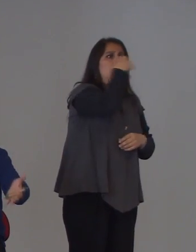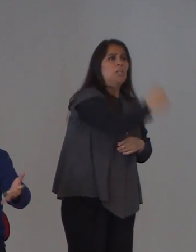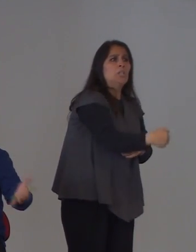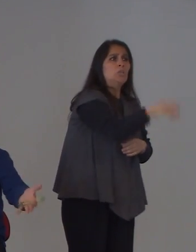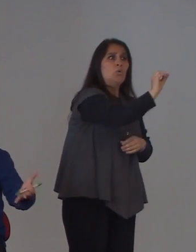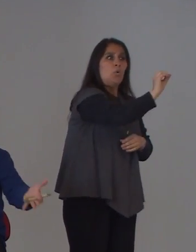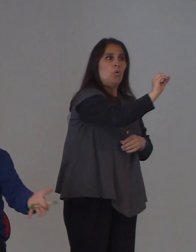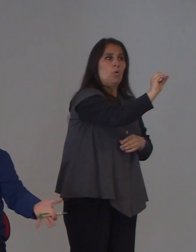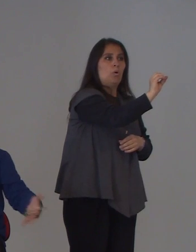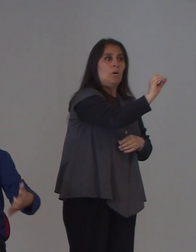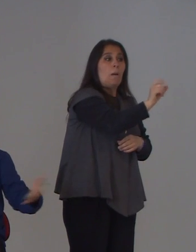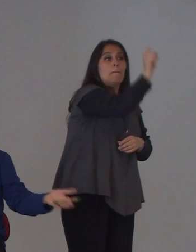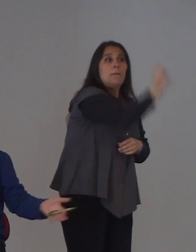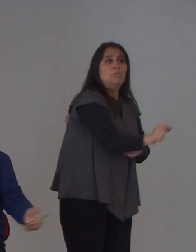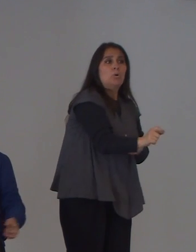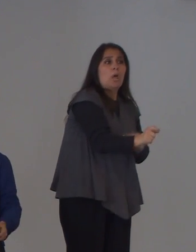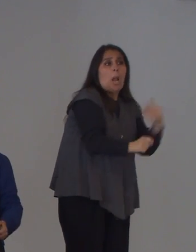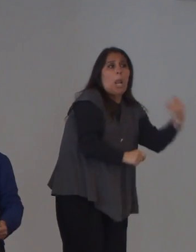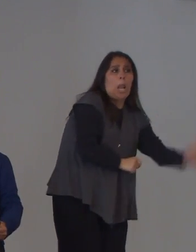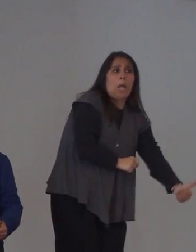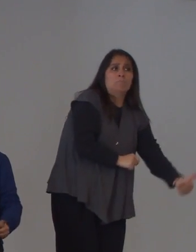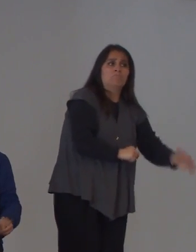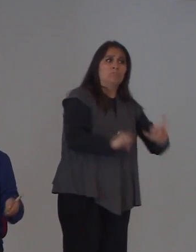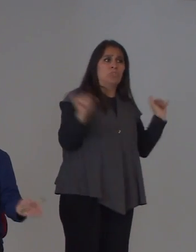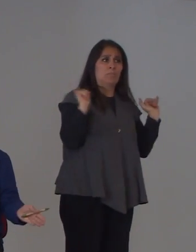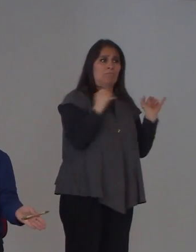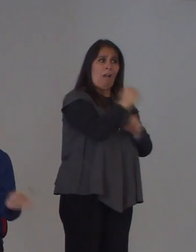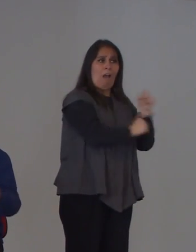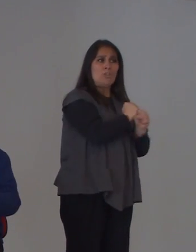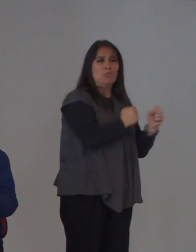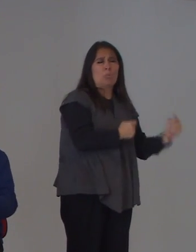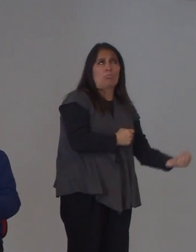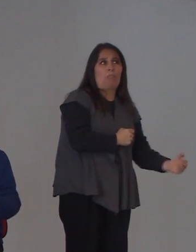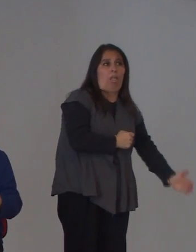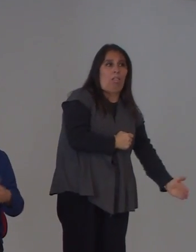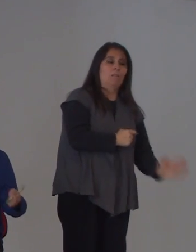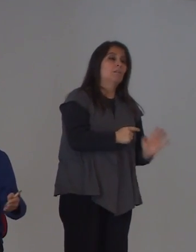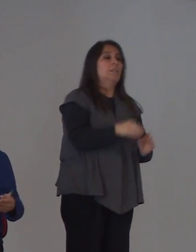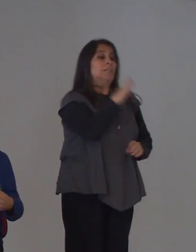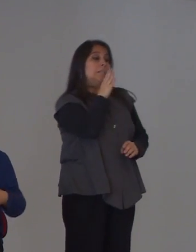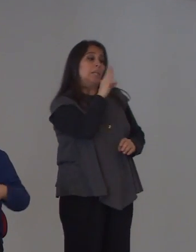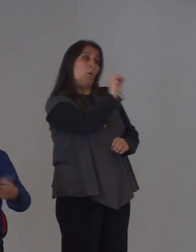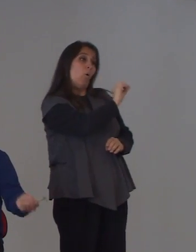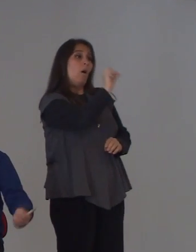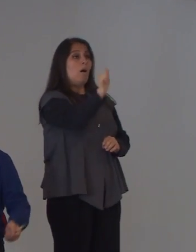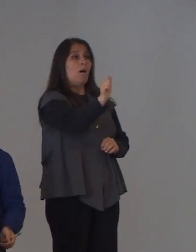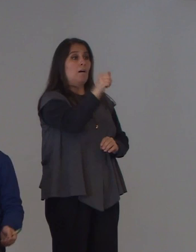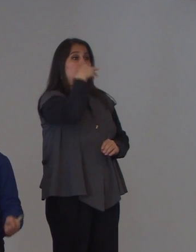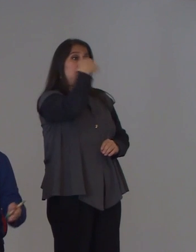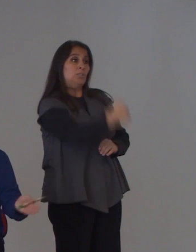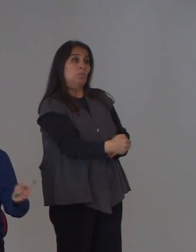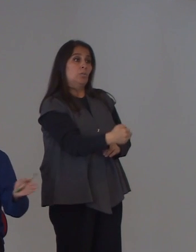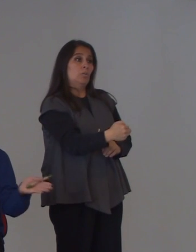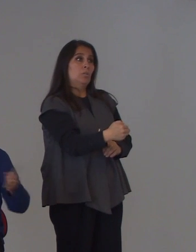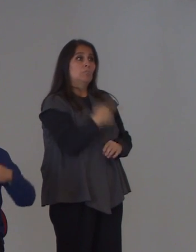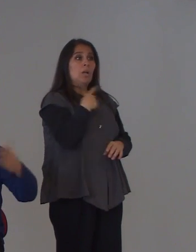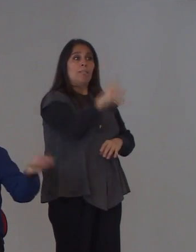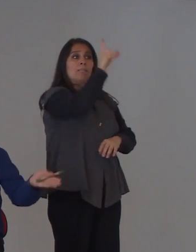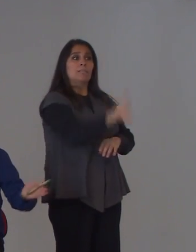niños, personas de corta edad, y esto, quién es niño y quién no es niño, lo decide la